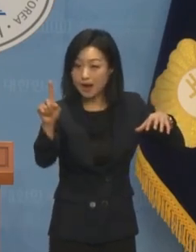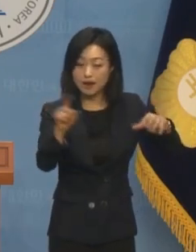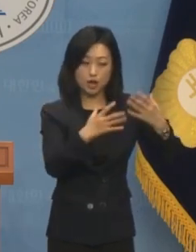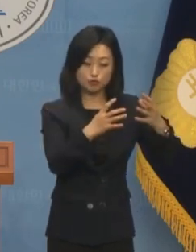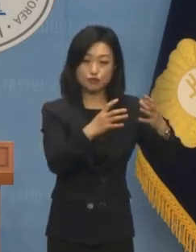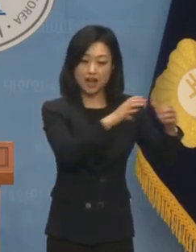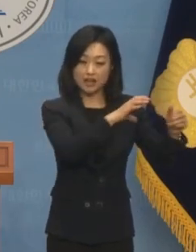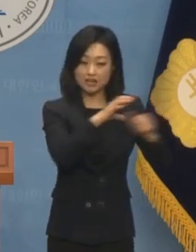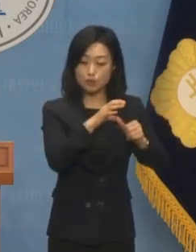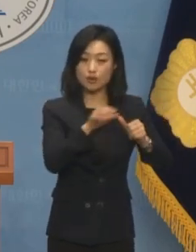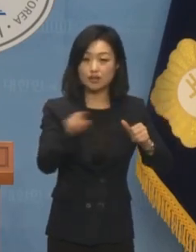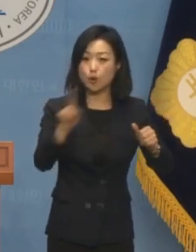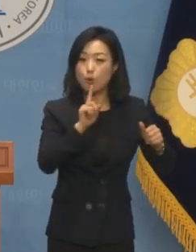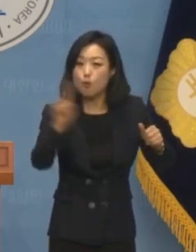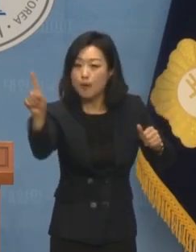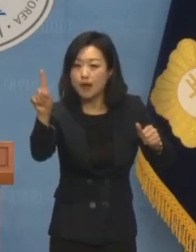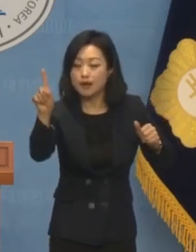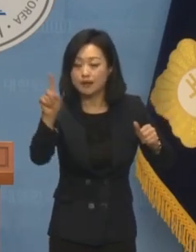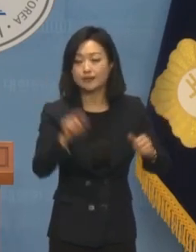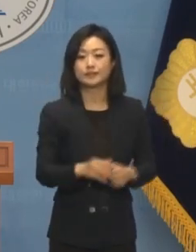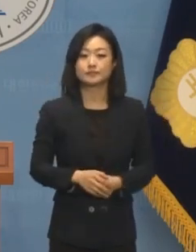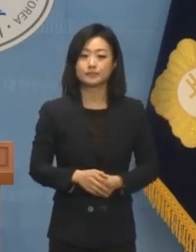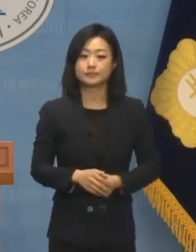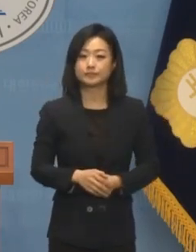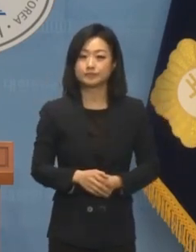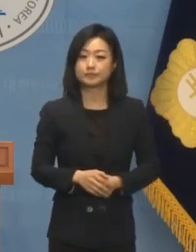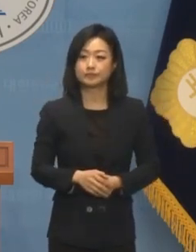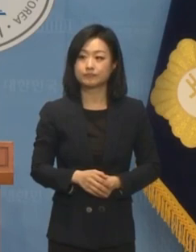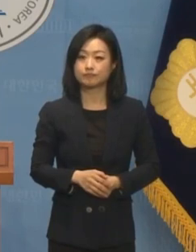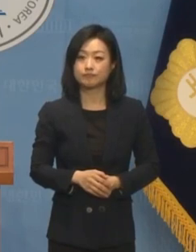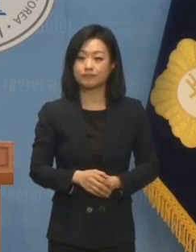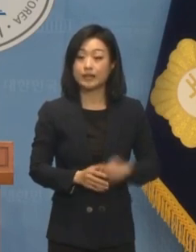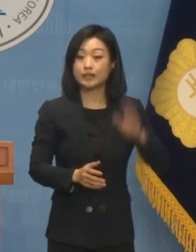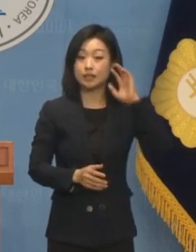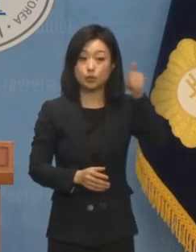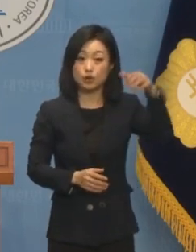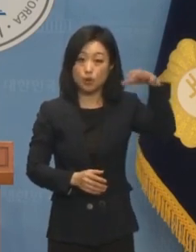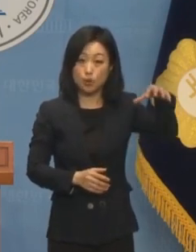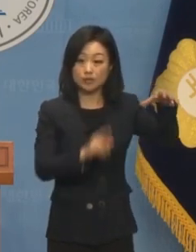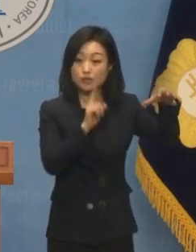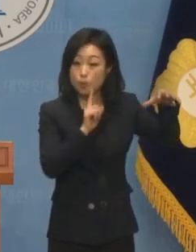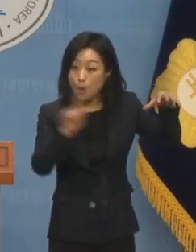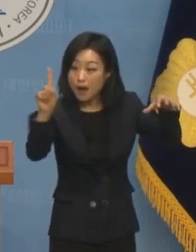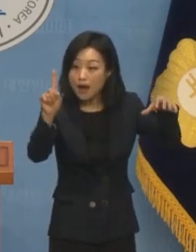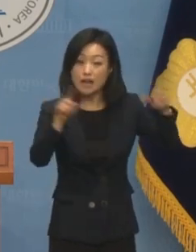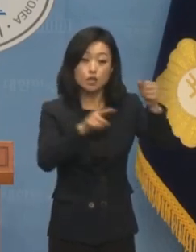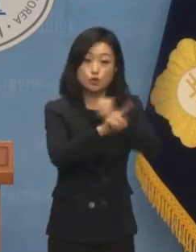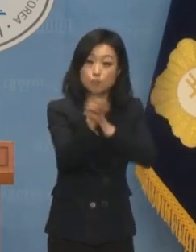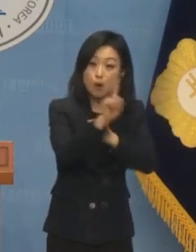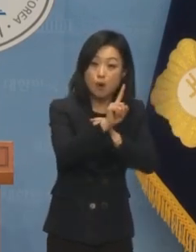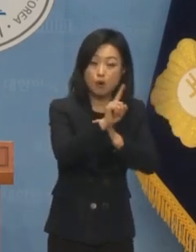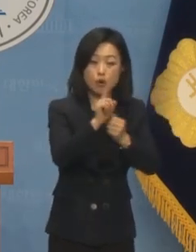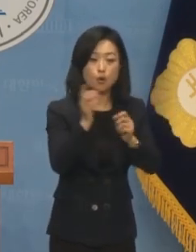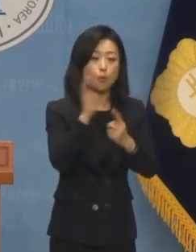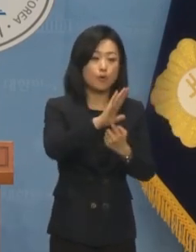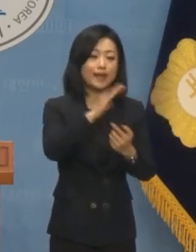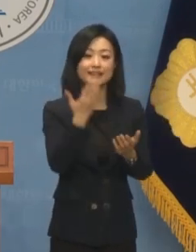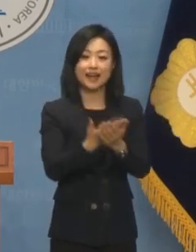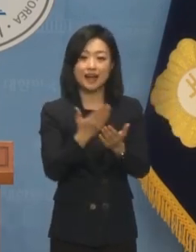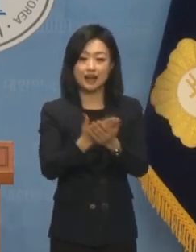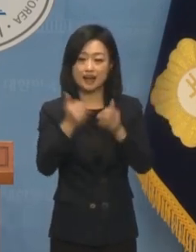서슴지 않았던 사람은 누구입니까 대통령실이 고발한 그 근거를 공개하라는 판결에